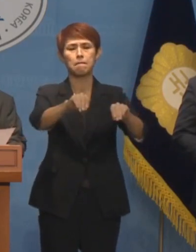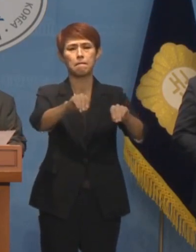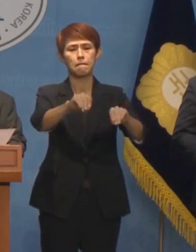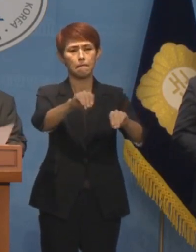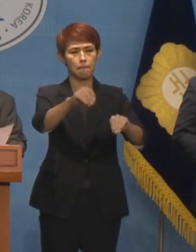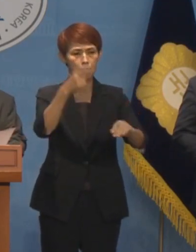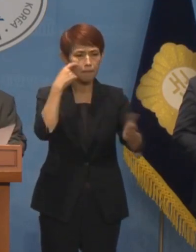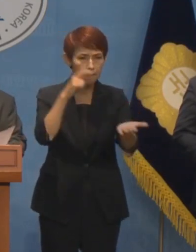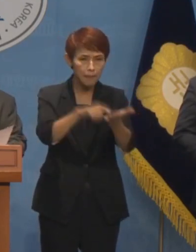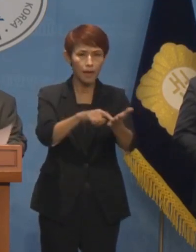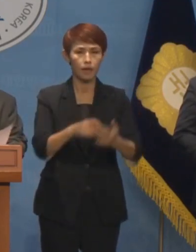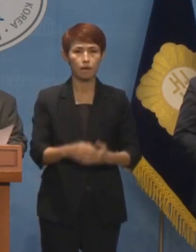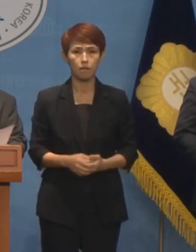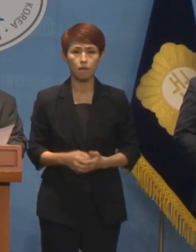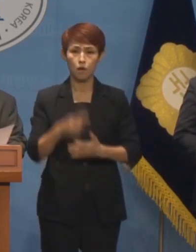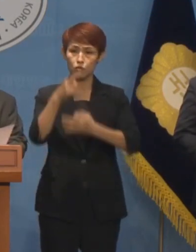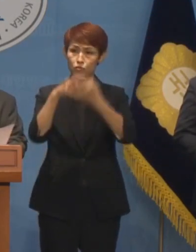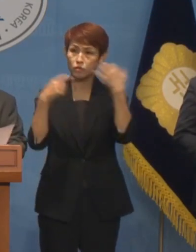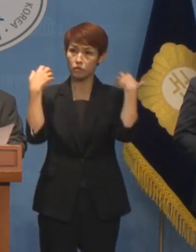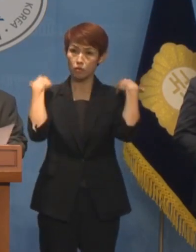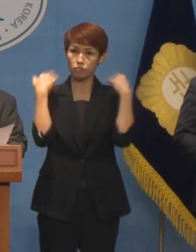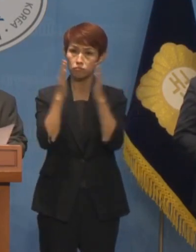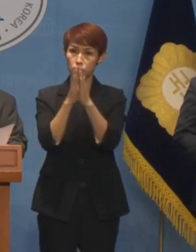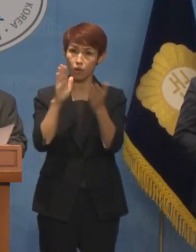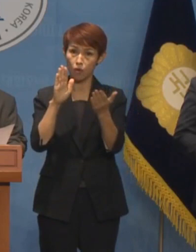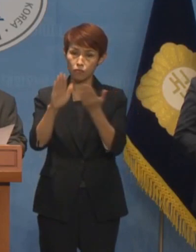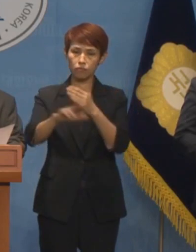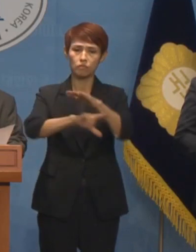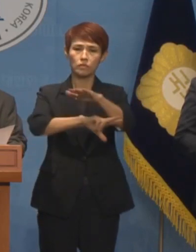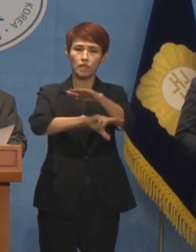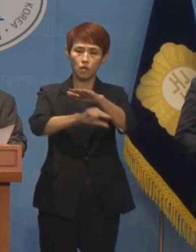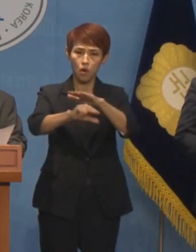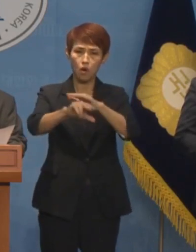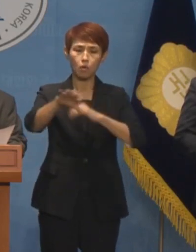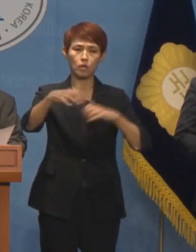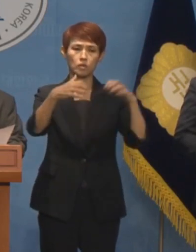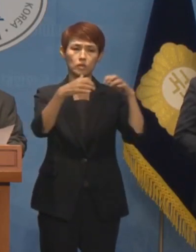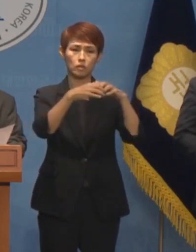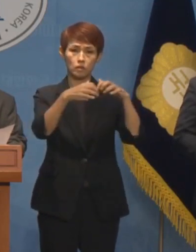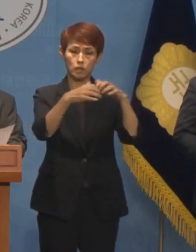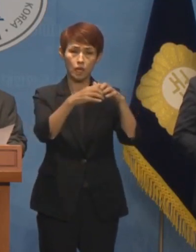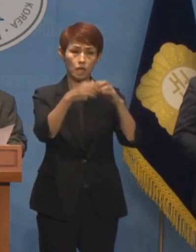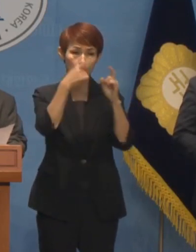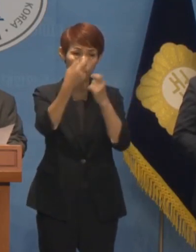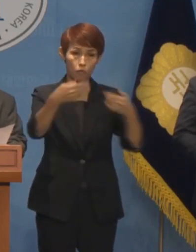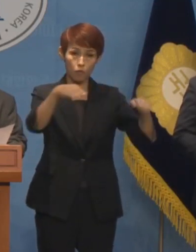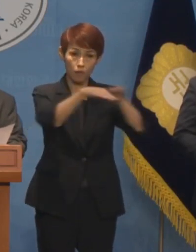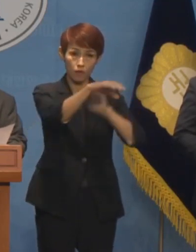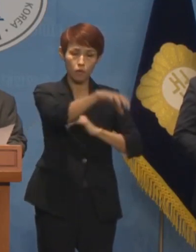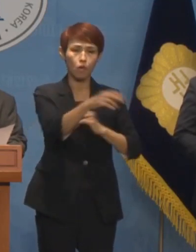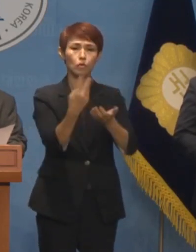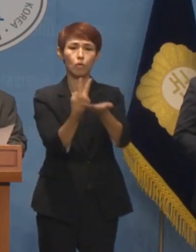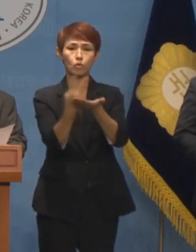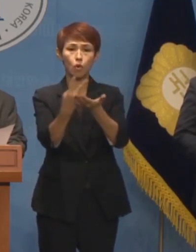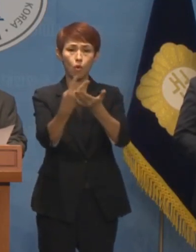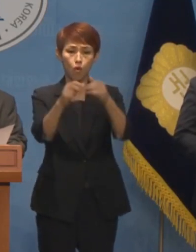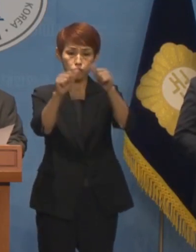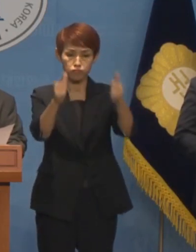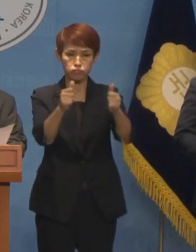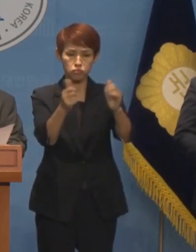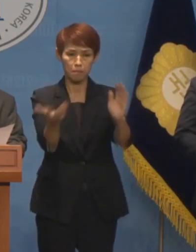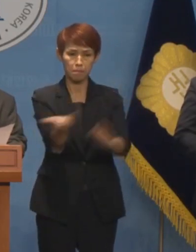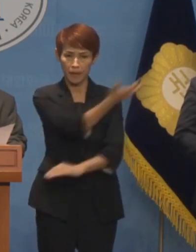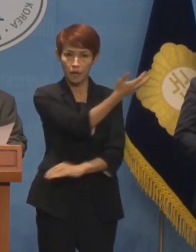파악됐습니다. 윤석열 정부 들어 지하철역과 전쟁기념관에서 독도 조형물이 사라지고